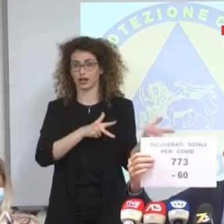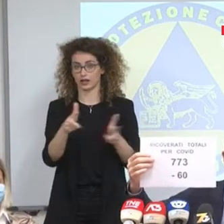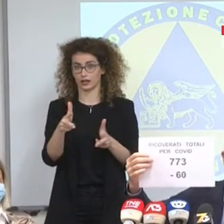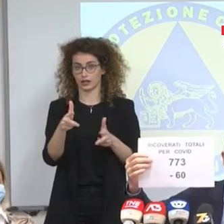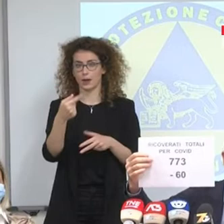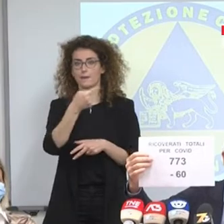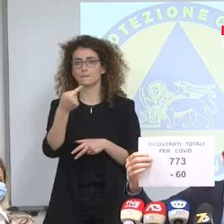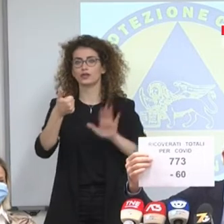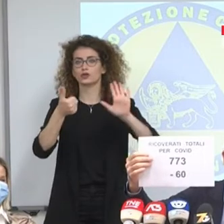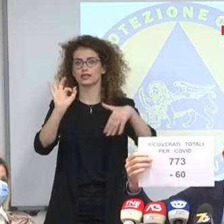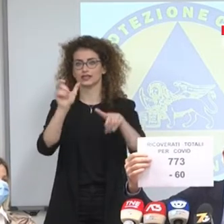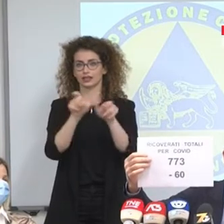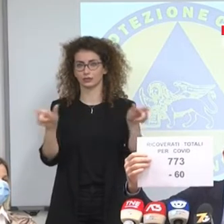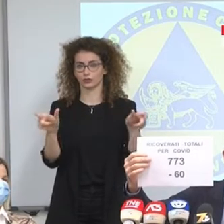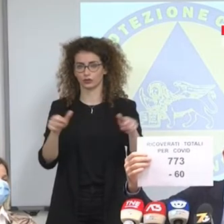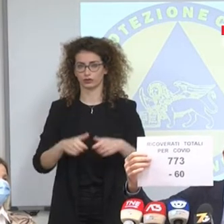ricoverati, meno 60.